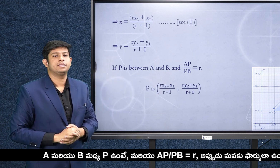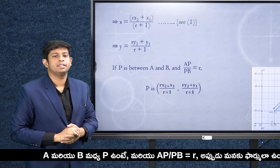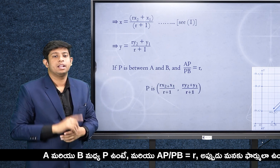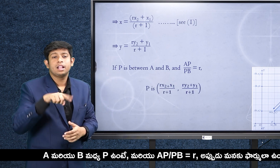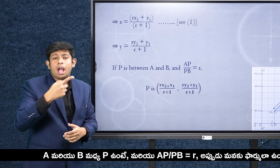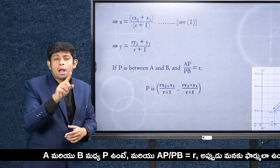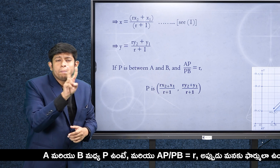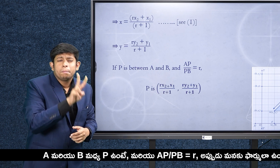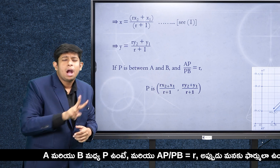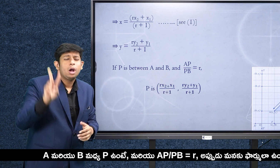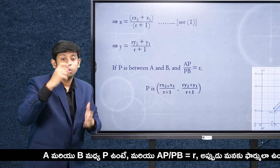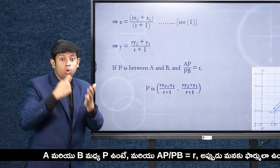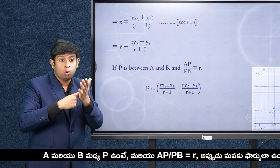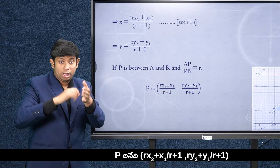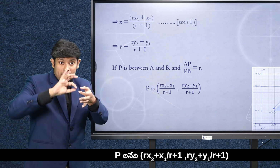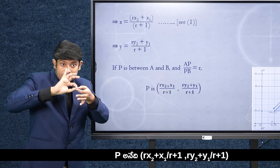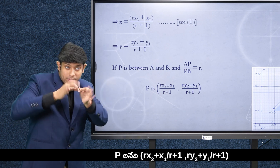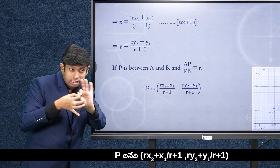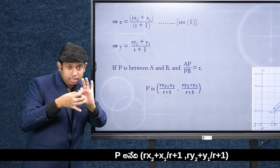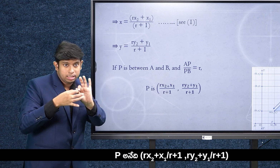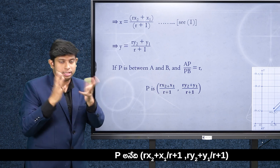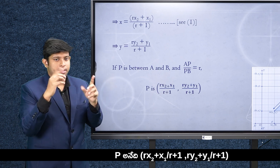ఫార్ములా ఉంటుంది p